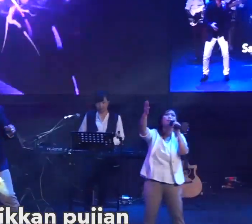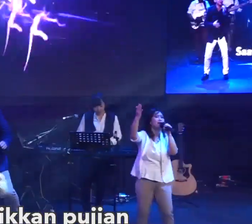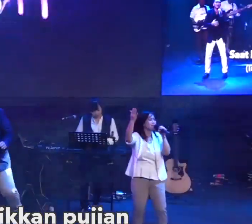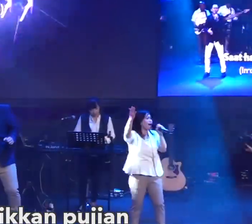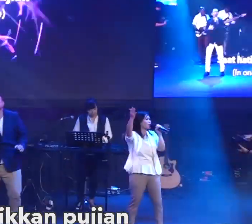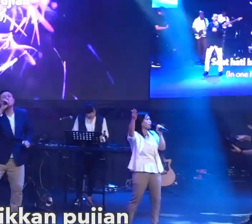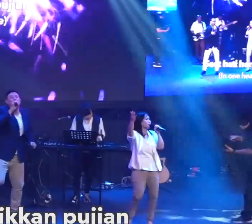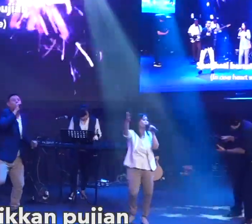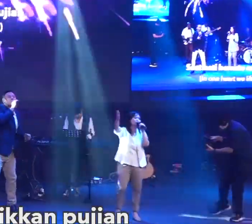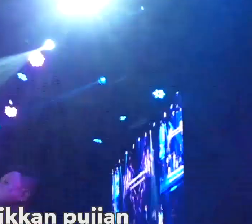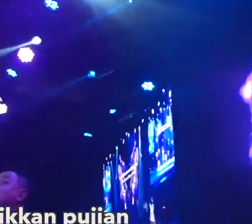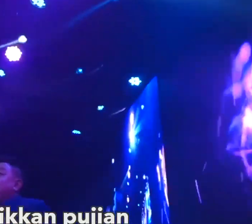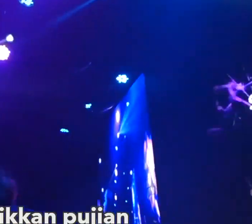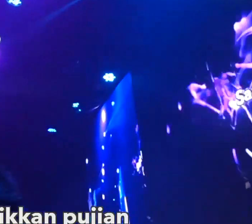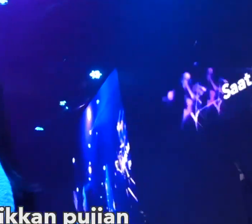hati bersatu,